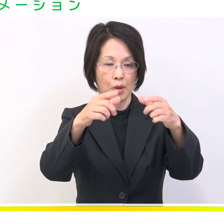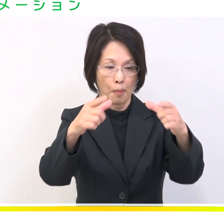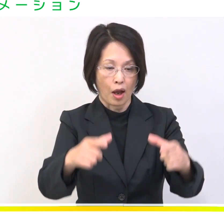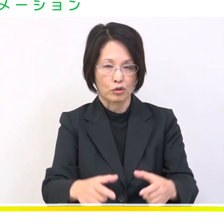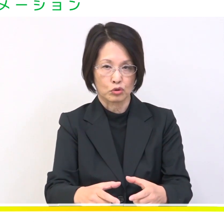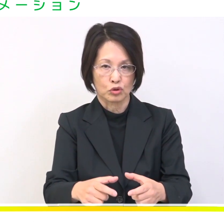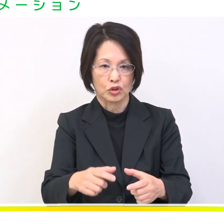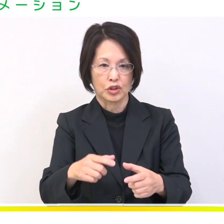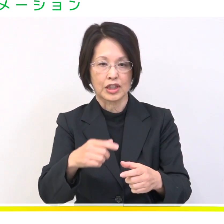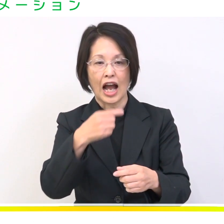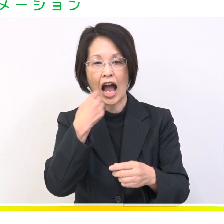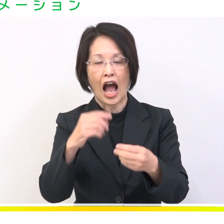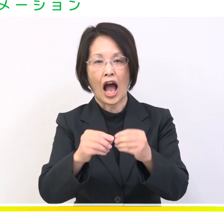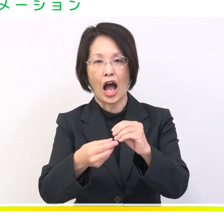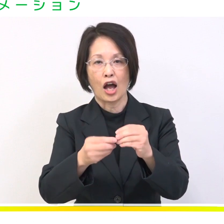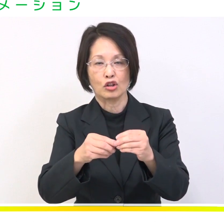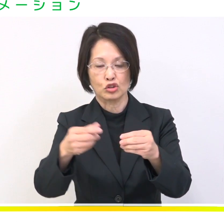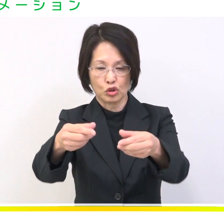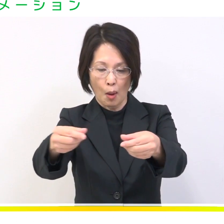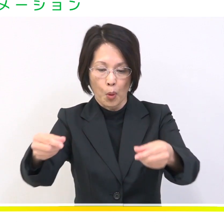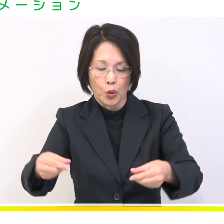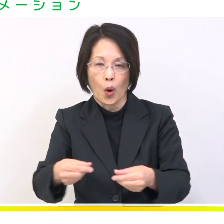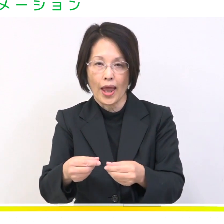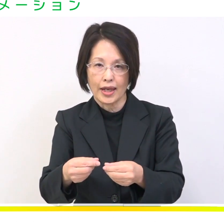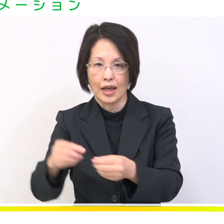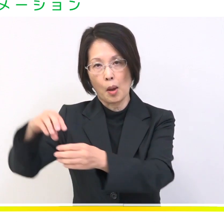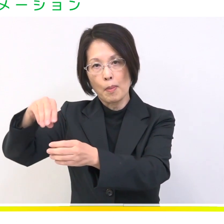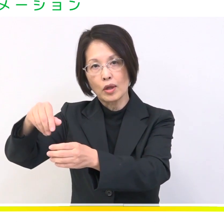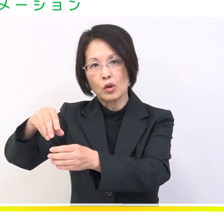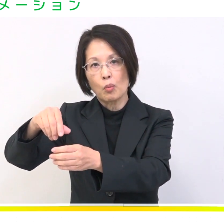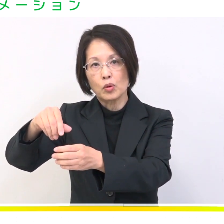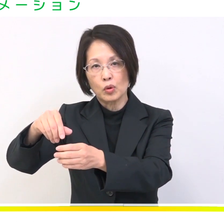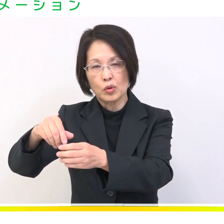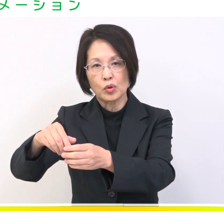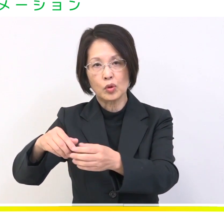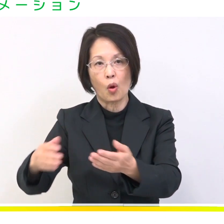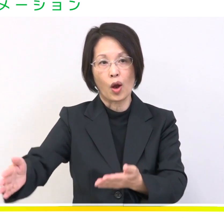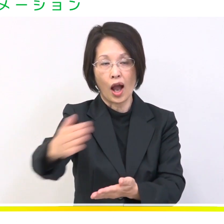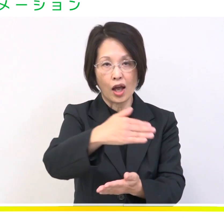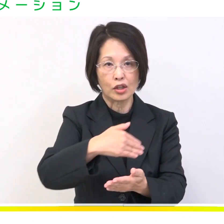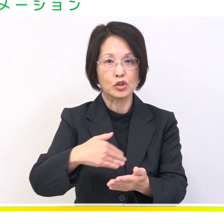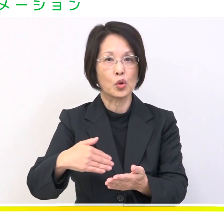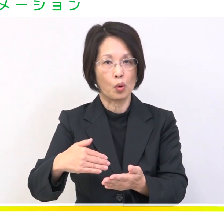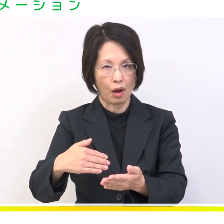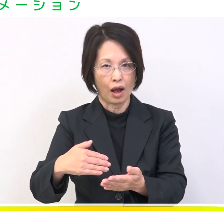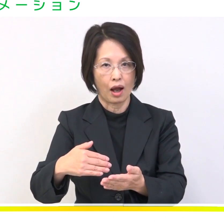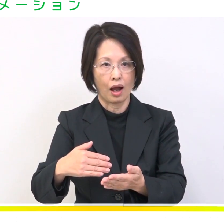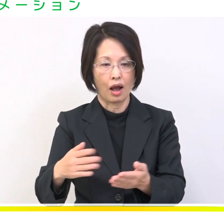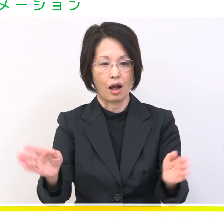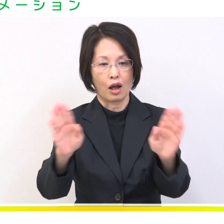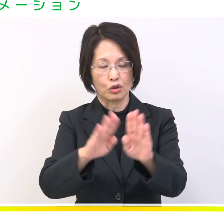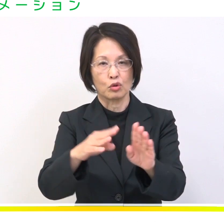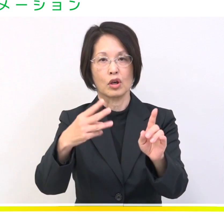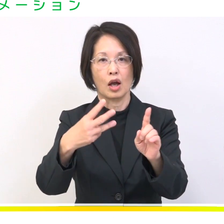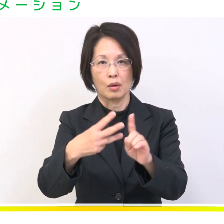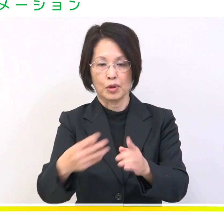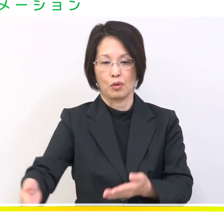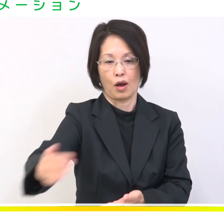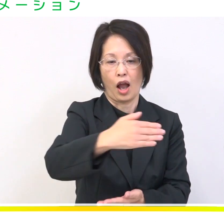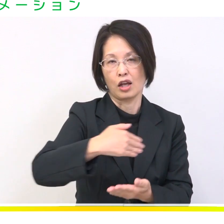トレーペットボトルの回収は休館日は行いません